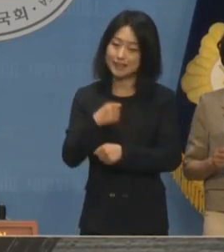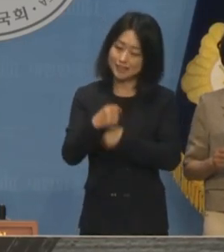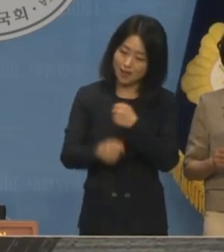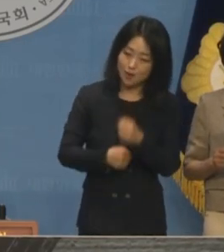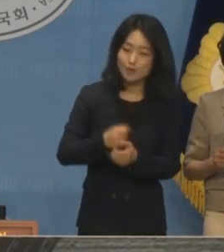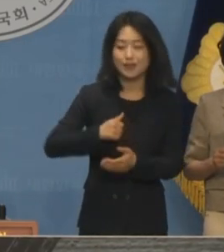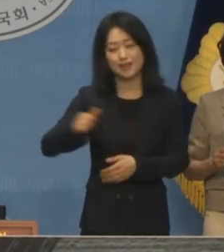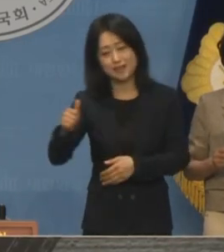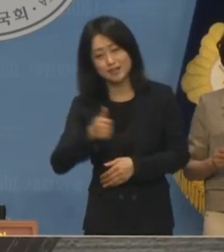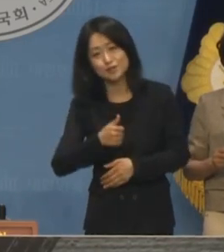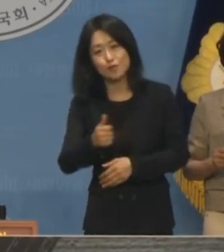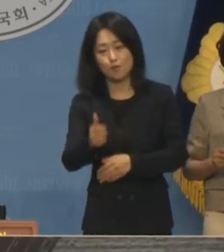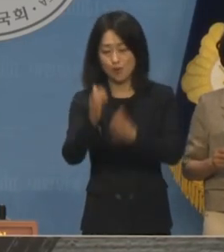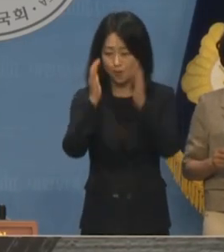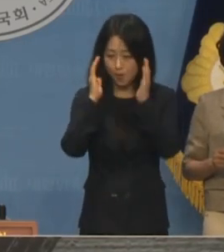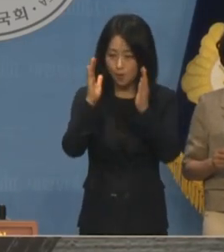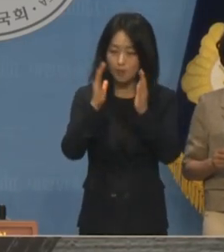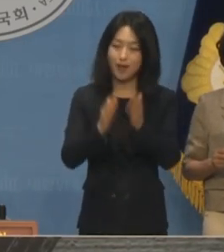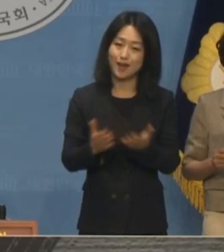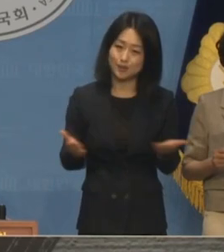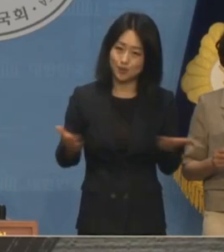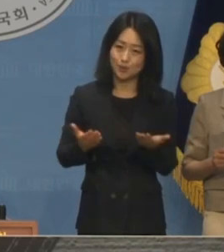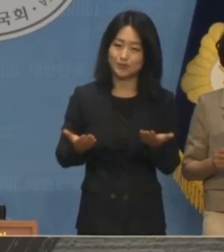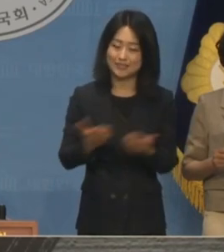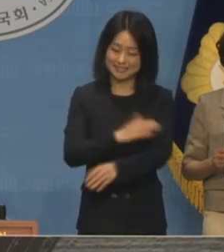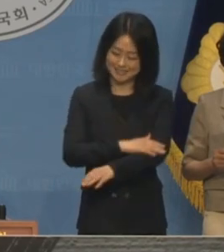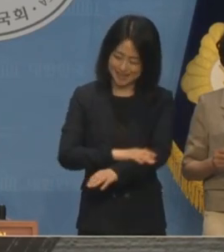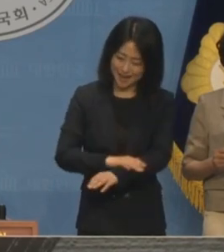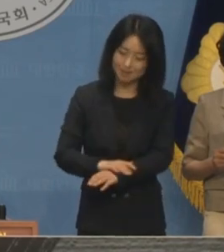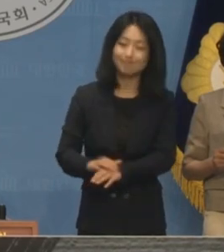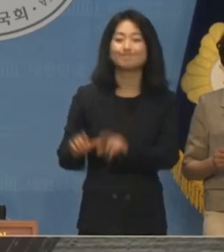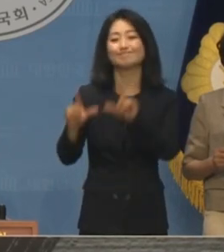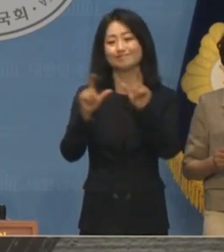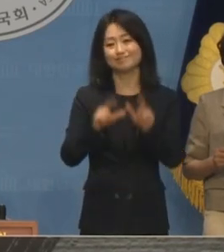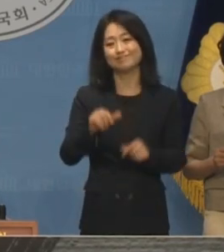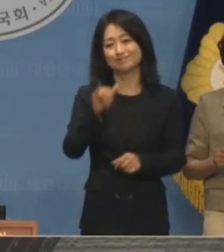공부하며 노동하며 잘 살고 있습니다.